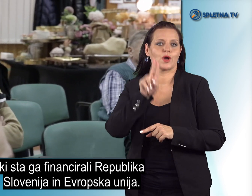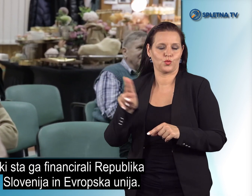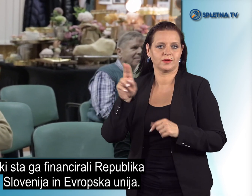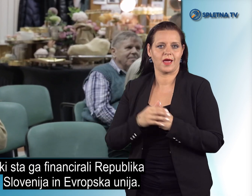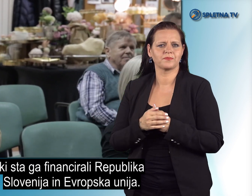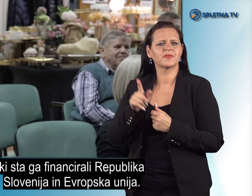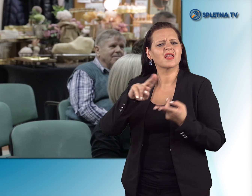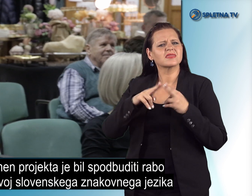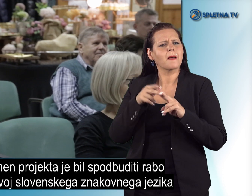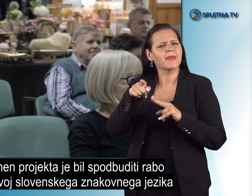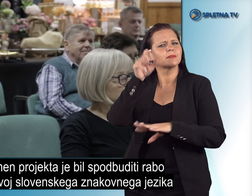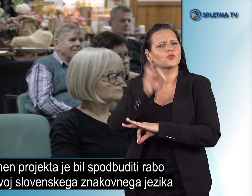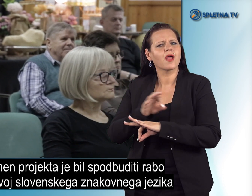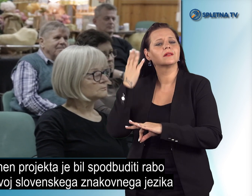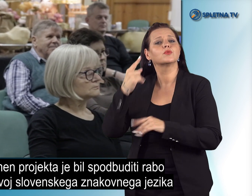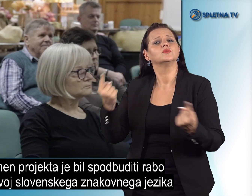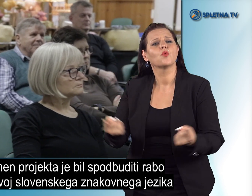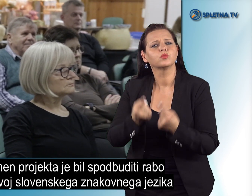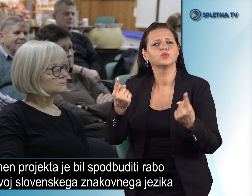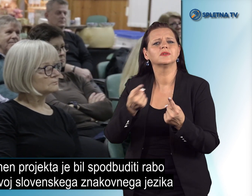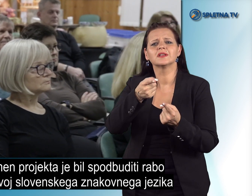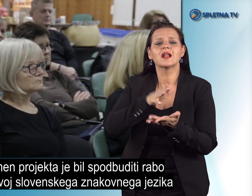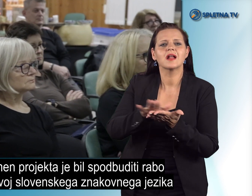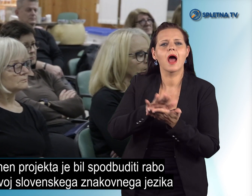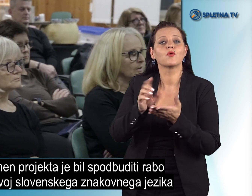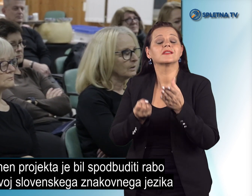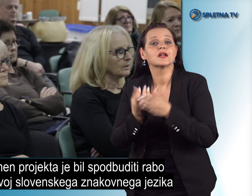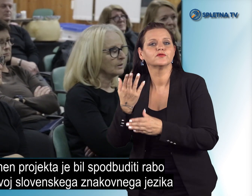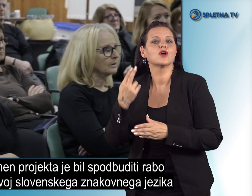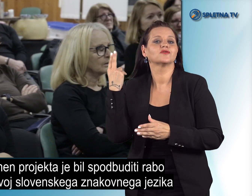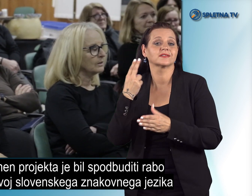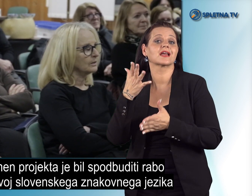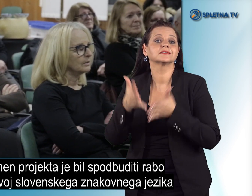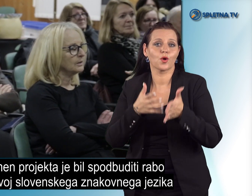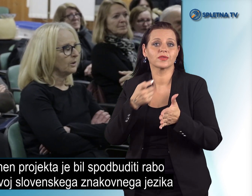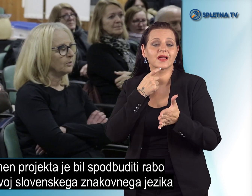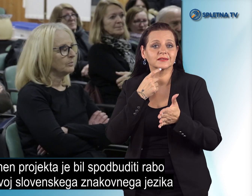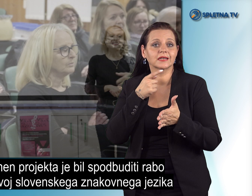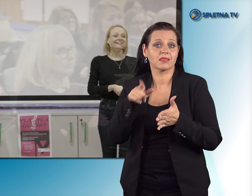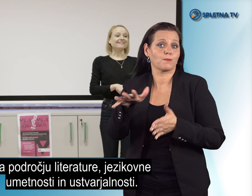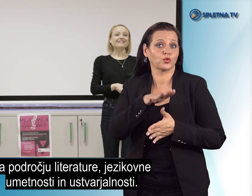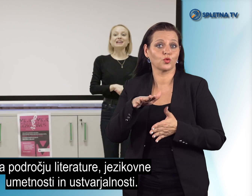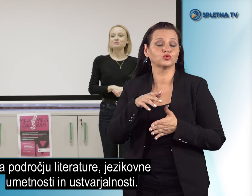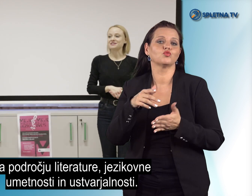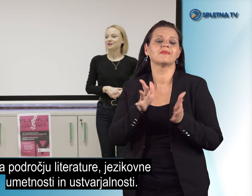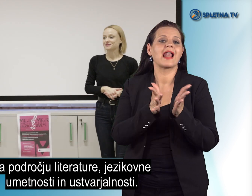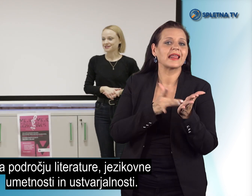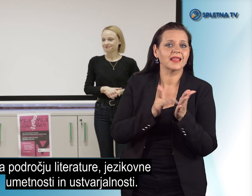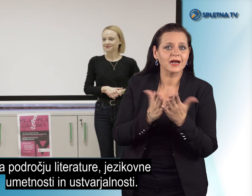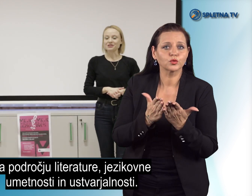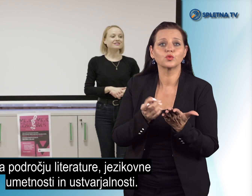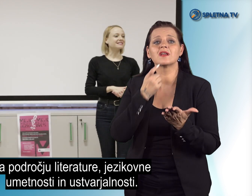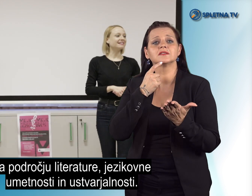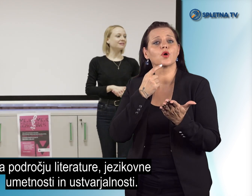unija. Namen projekta je bil spodbuditi rabo in razvoj slovenskega znakovnega jezika na